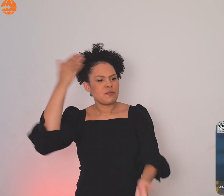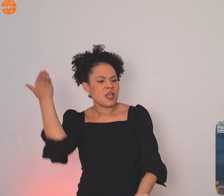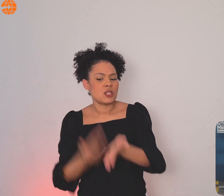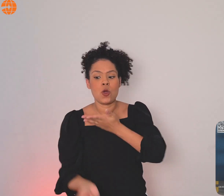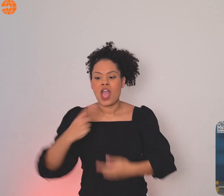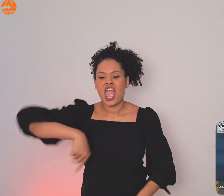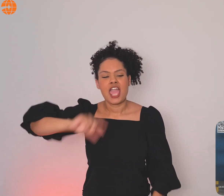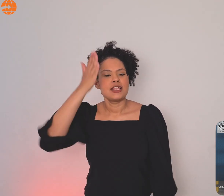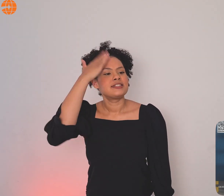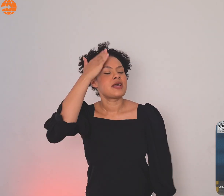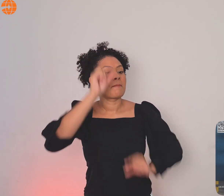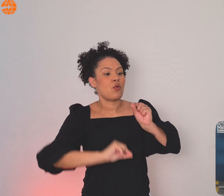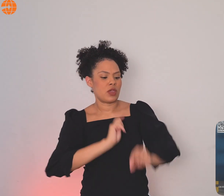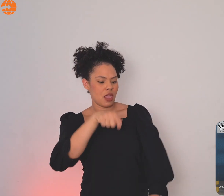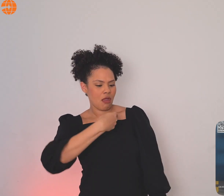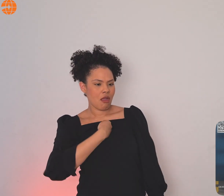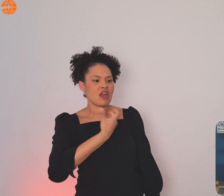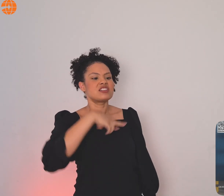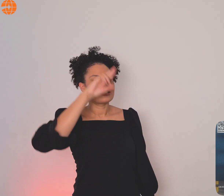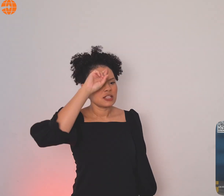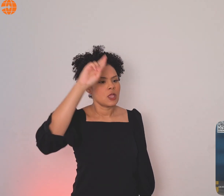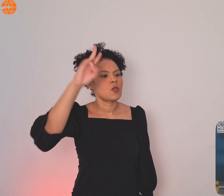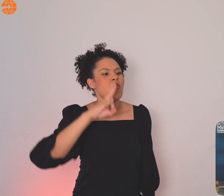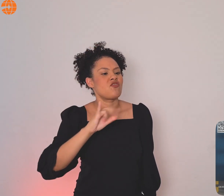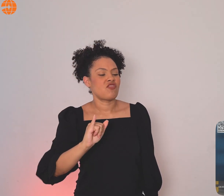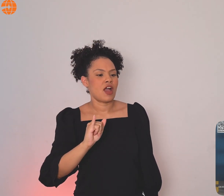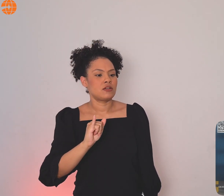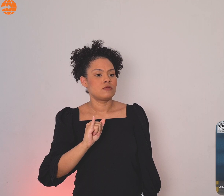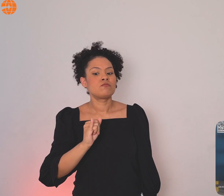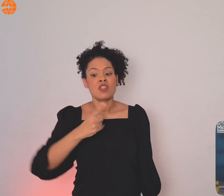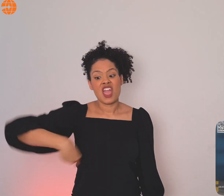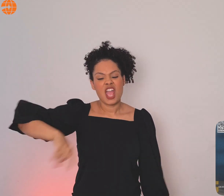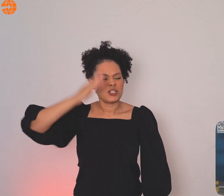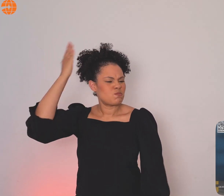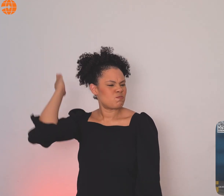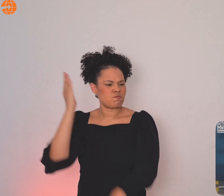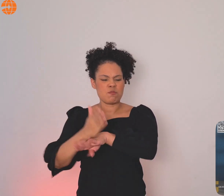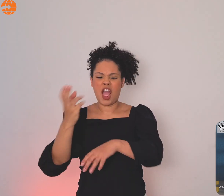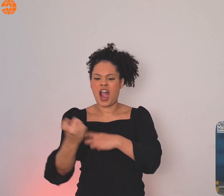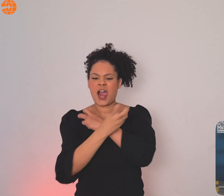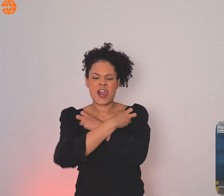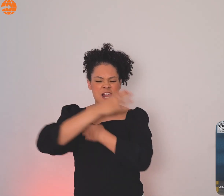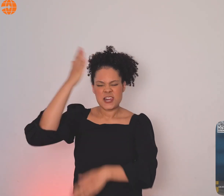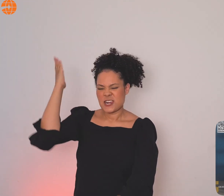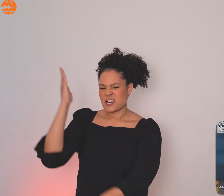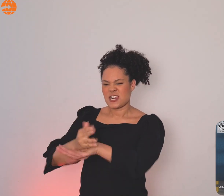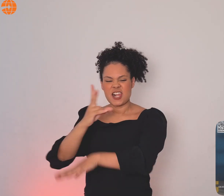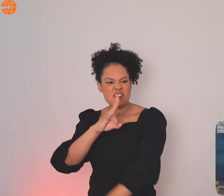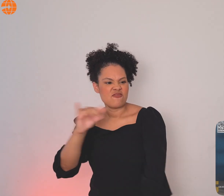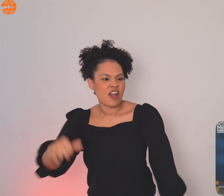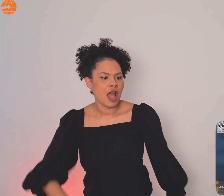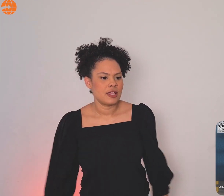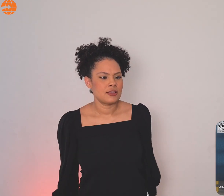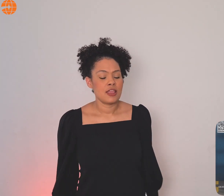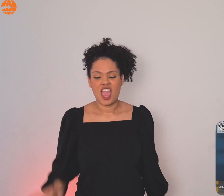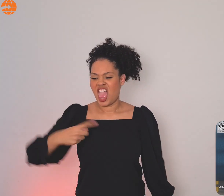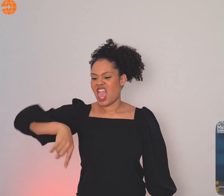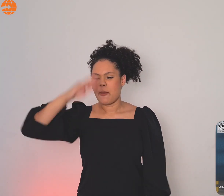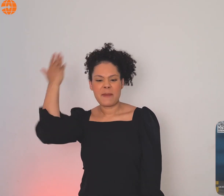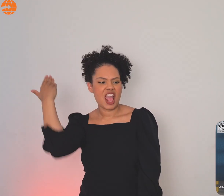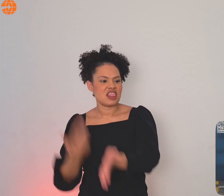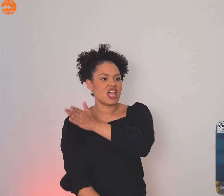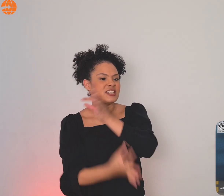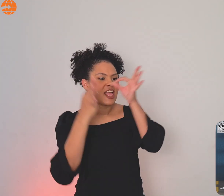sou o Senhor, quando eu for glorificado com a derrota do Faraó, com seus carros de guerra e seus cavaleiros.